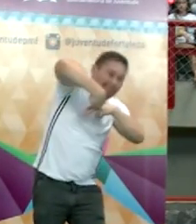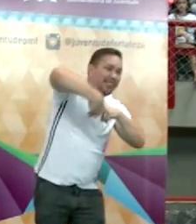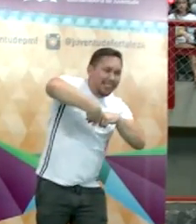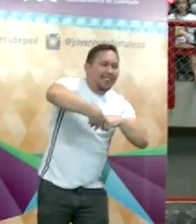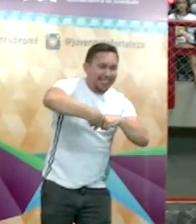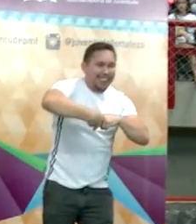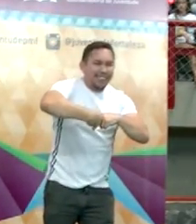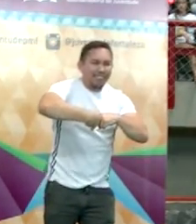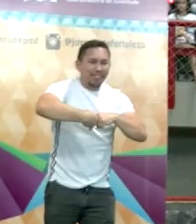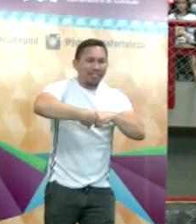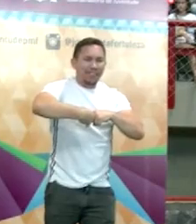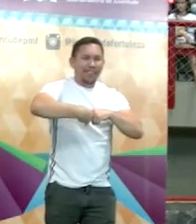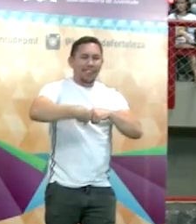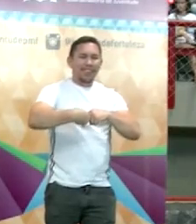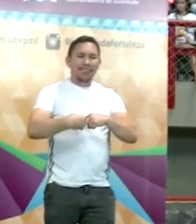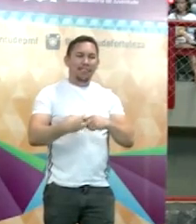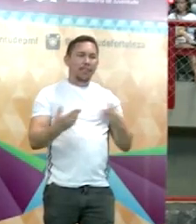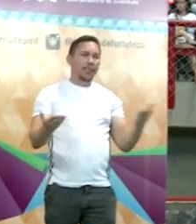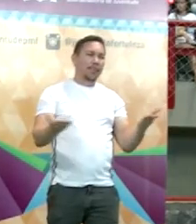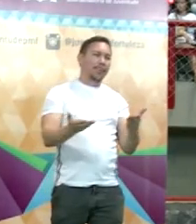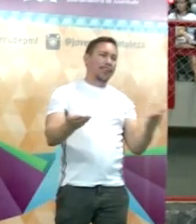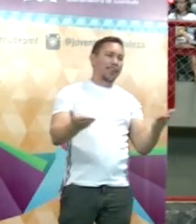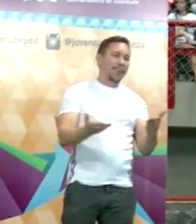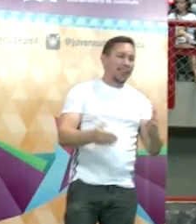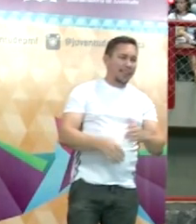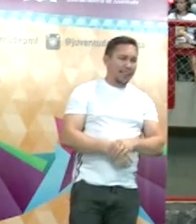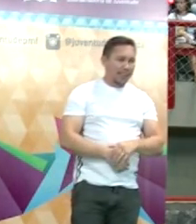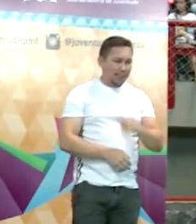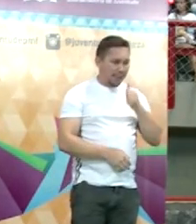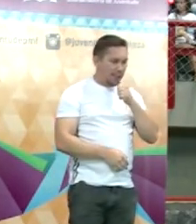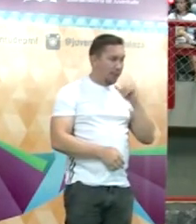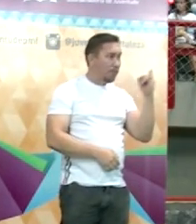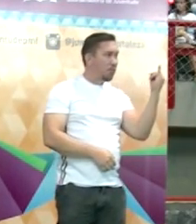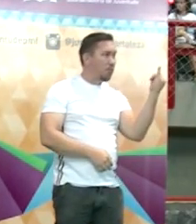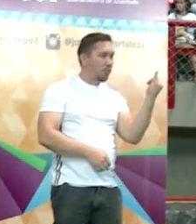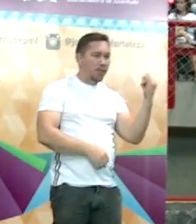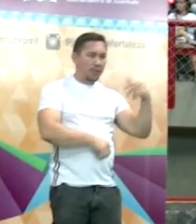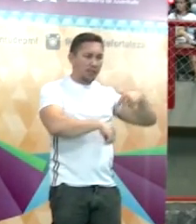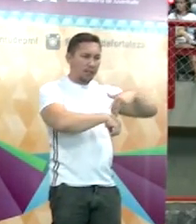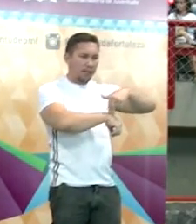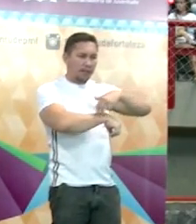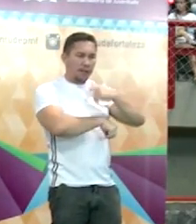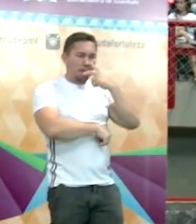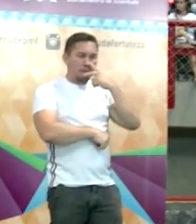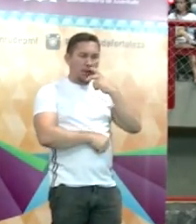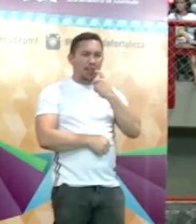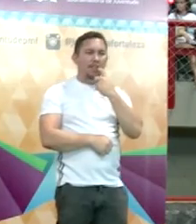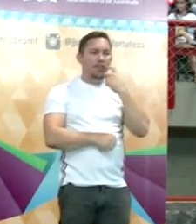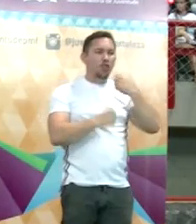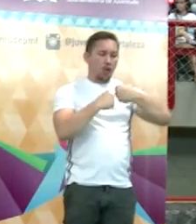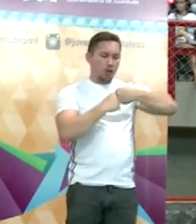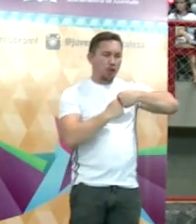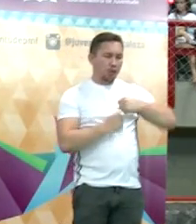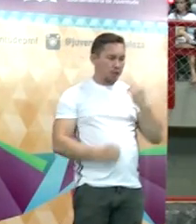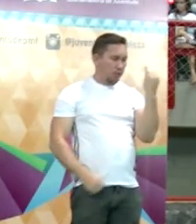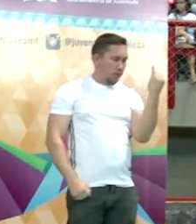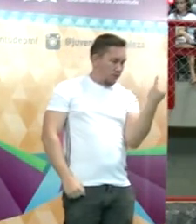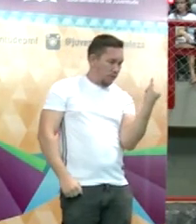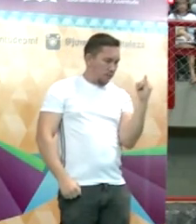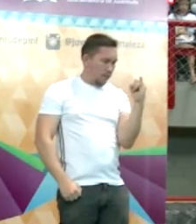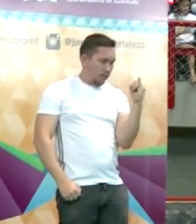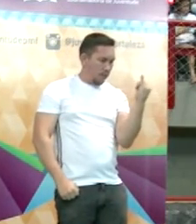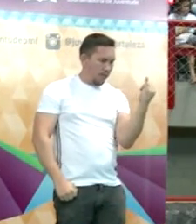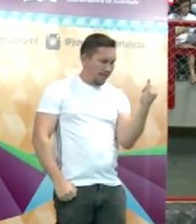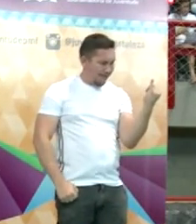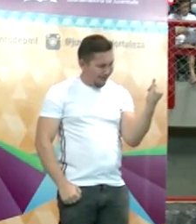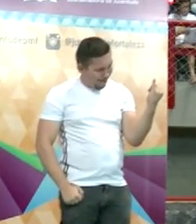né? Quer dizer, aí agora você vê uma modelo andando, são só aqueles ossos se balançando e ganham dinheiro danado. Tem gente que gosta